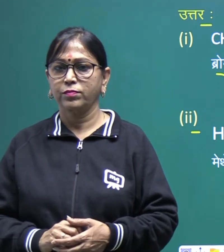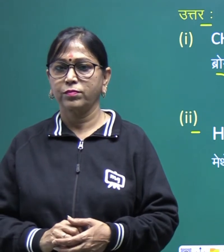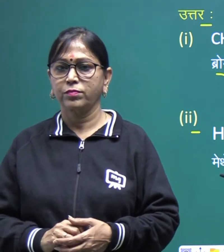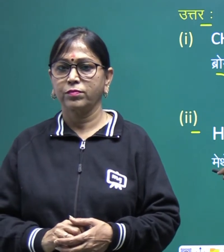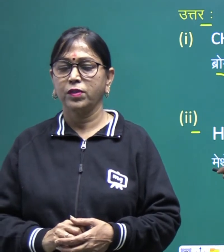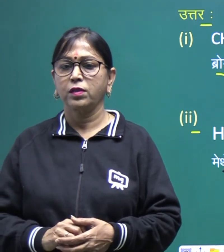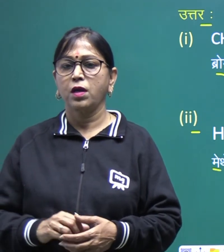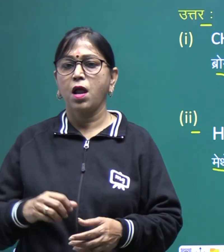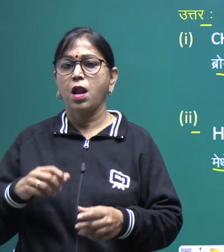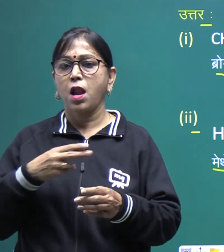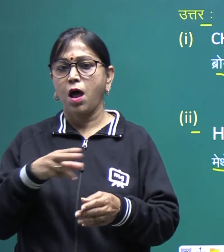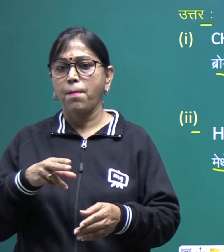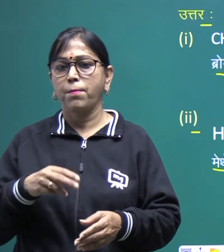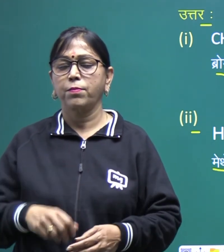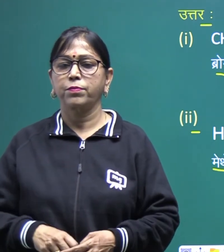का नाम